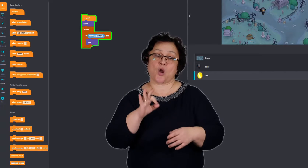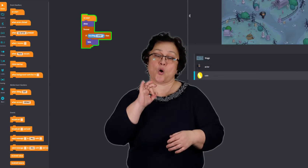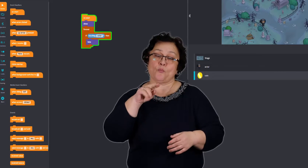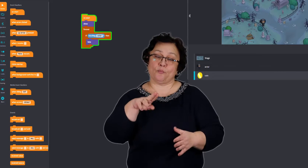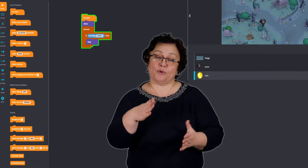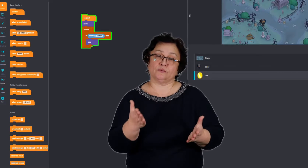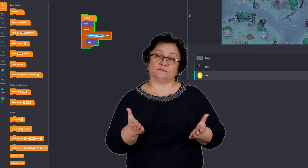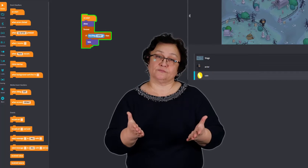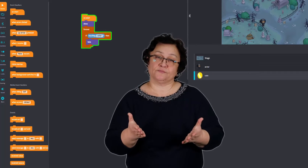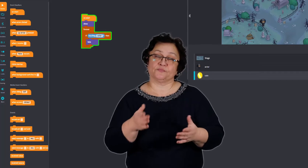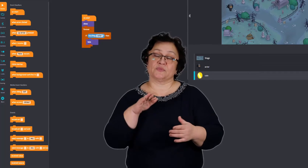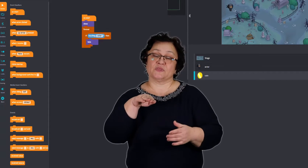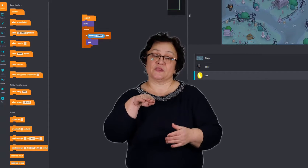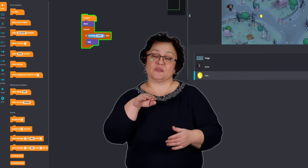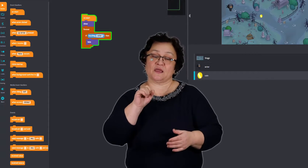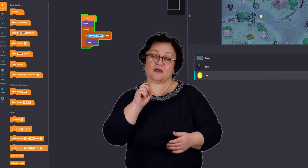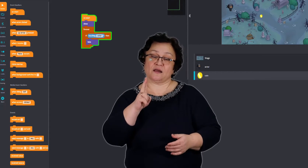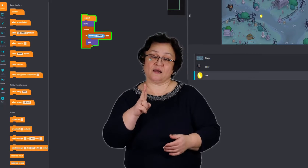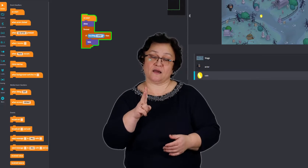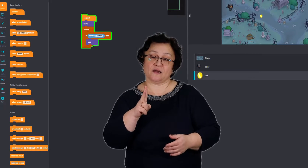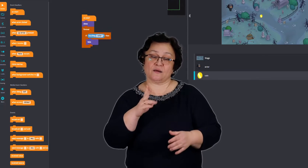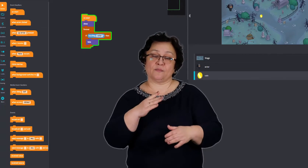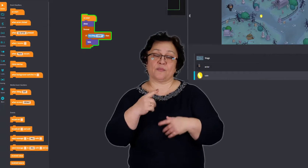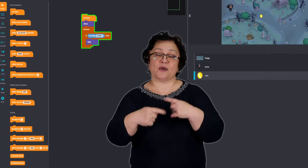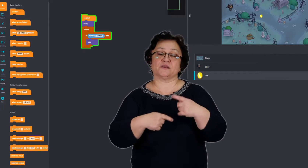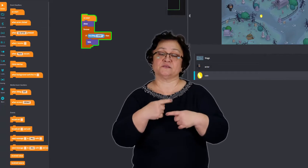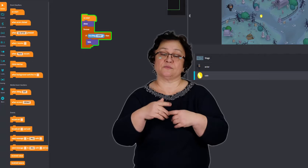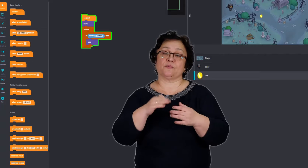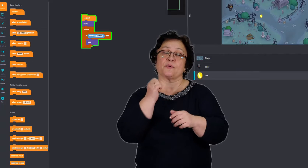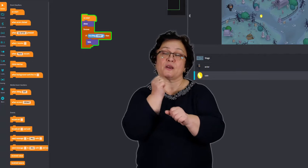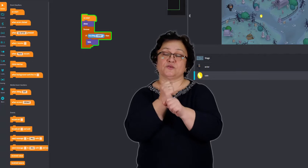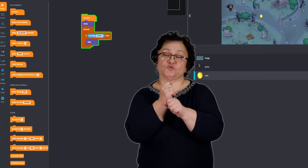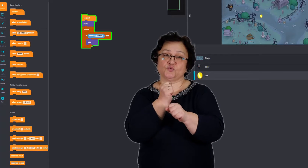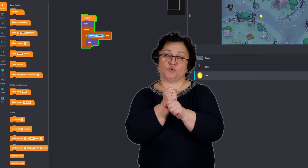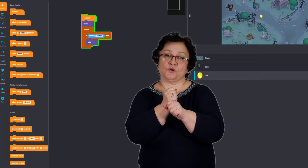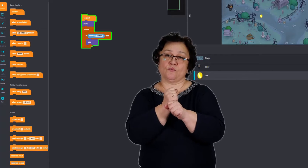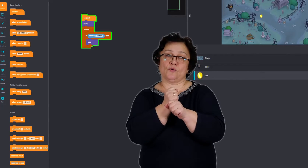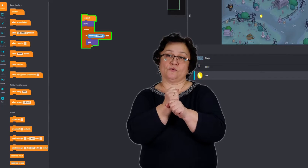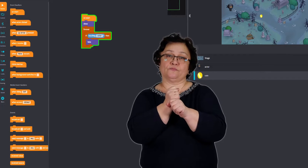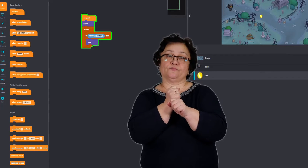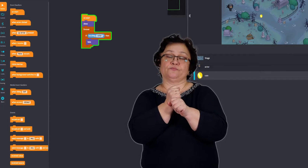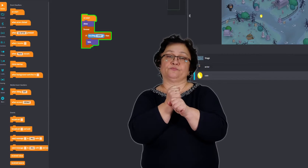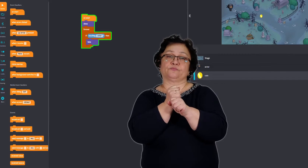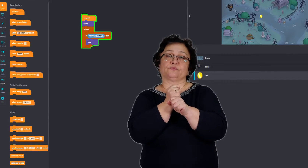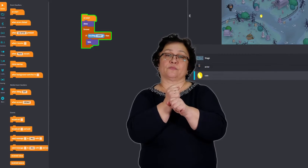Оп, так, перезапустили, працює.